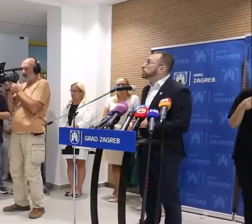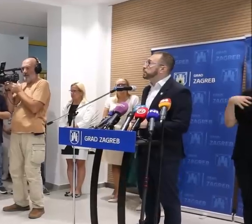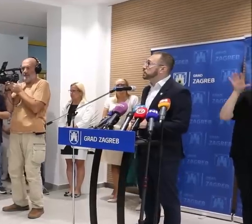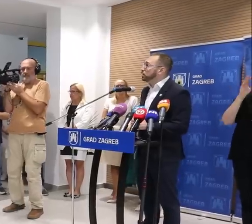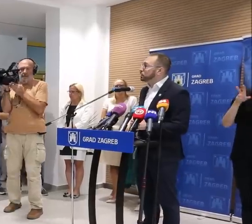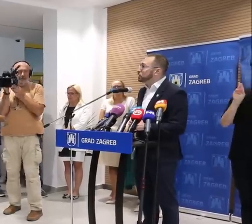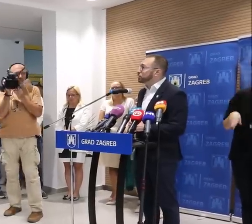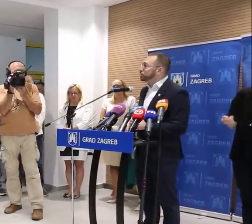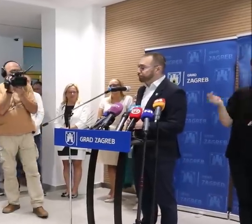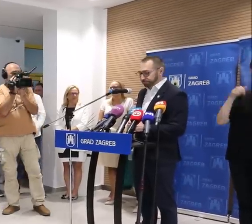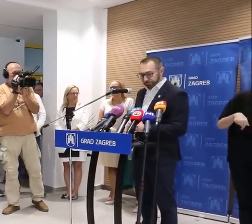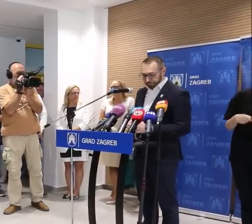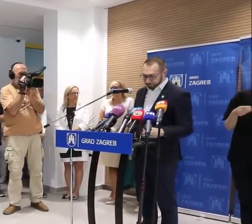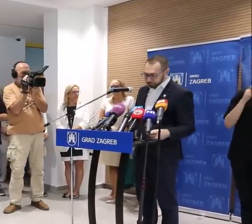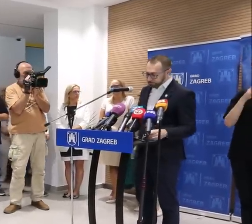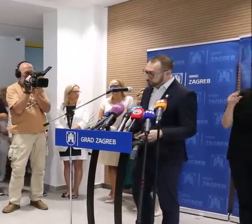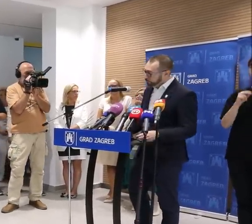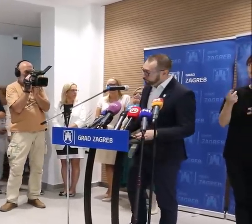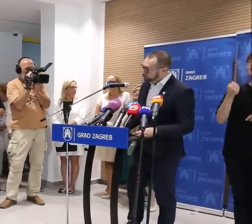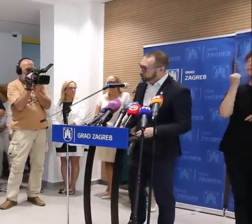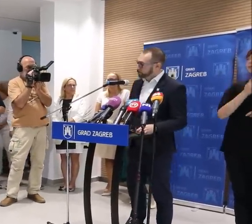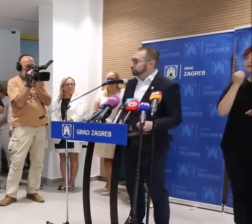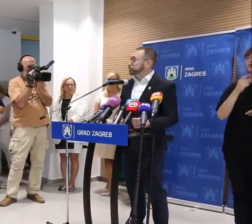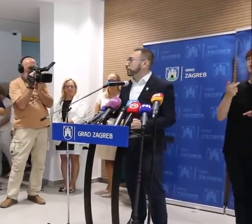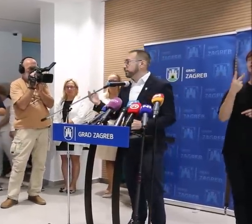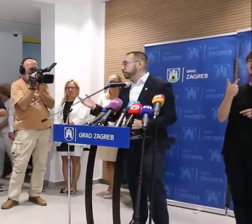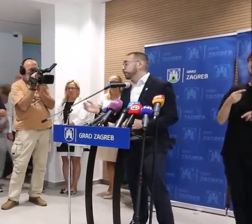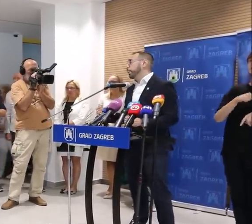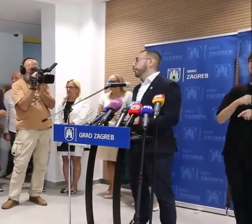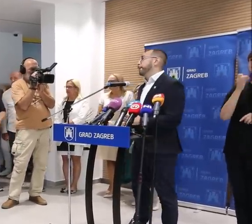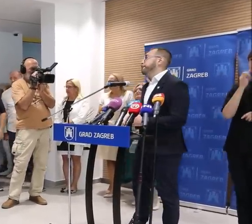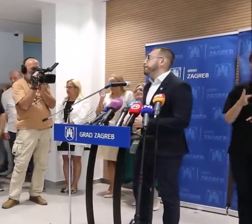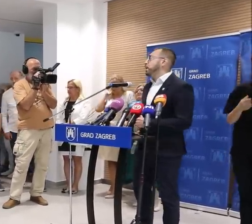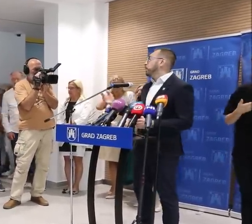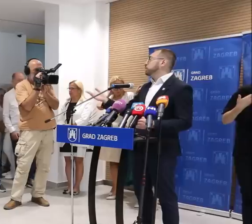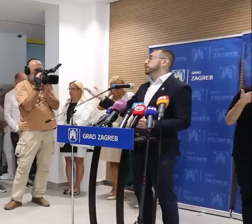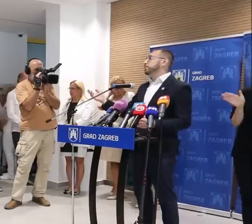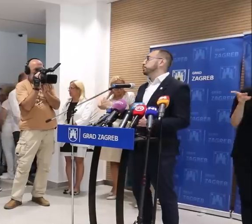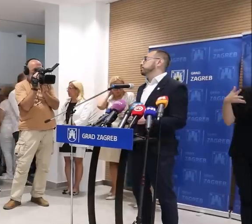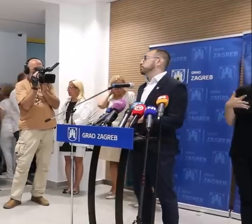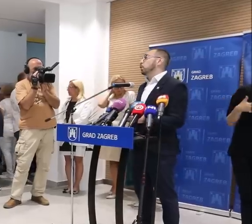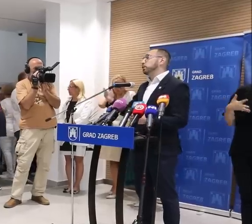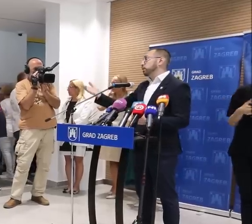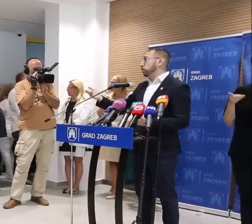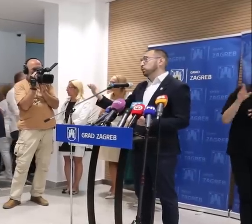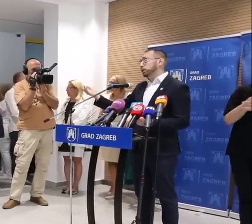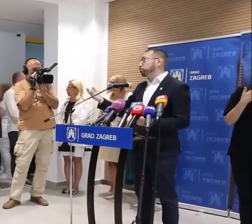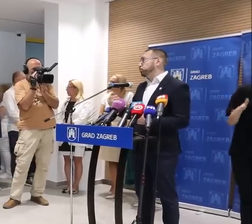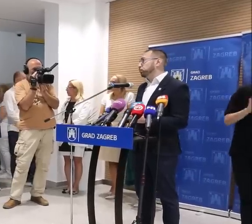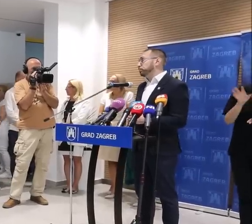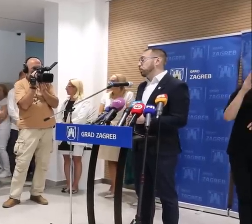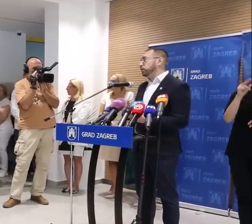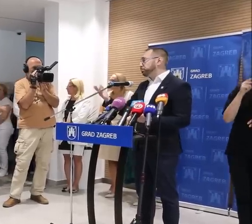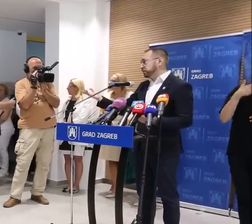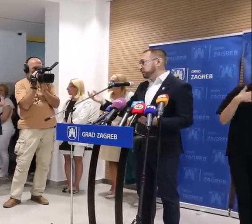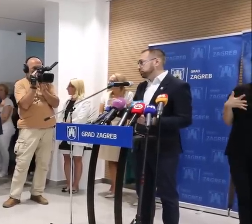bivšim gradonačelnikom Milanom Bandićem. On je 2 sata dnevno odvajao za građana. Vi ne pričate s građanima uopće koliko god je on bio